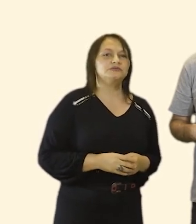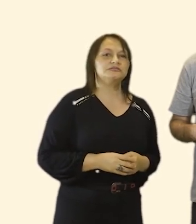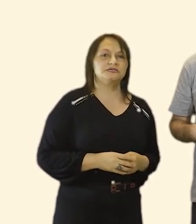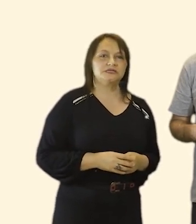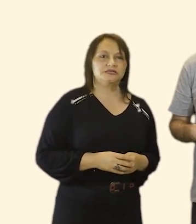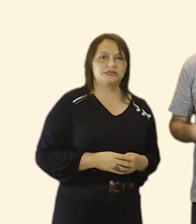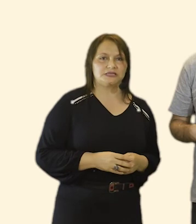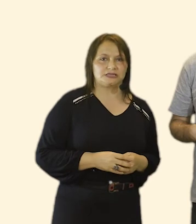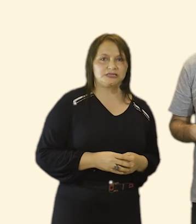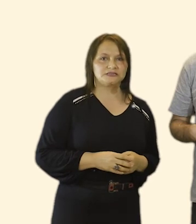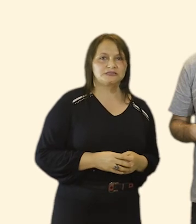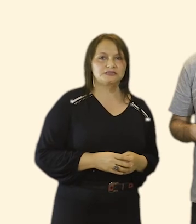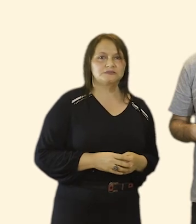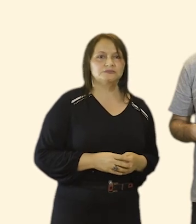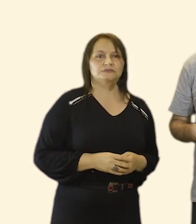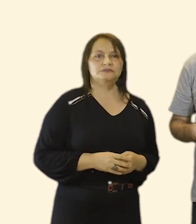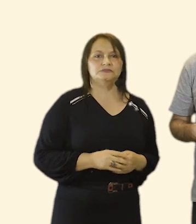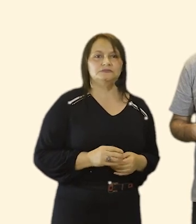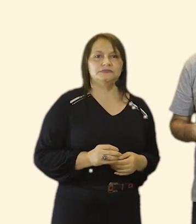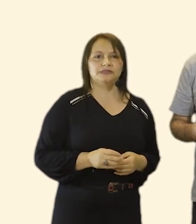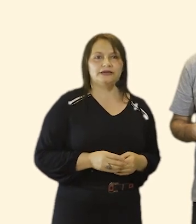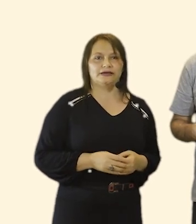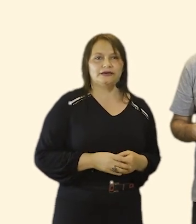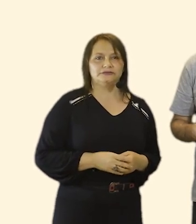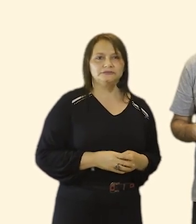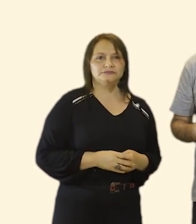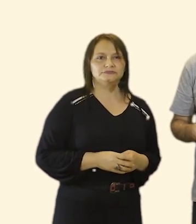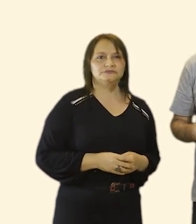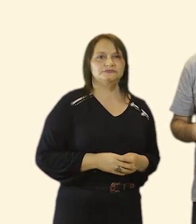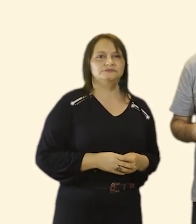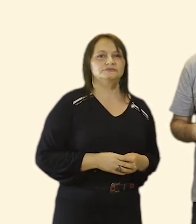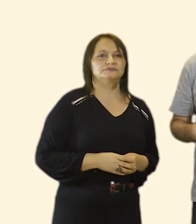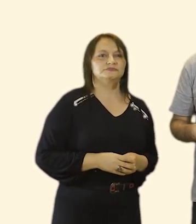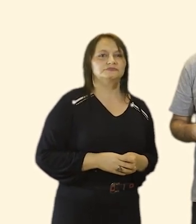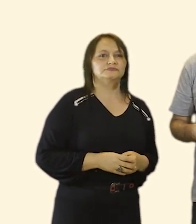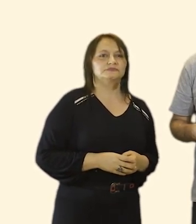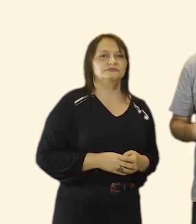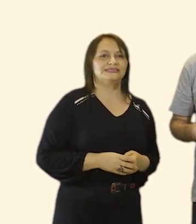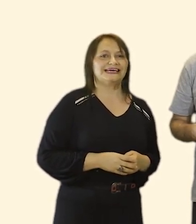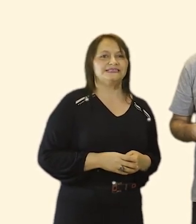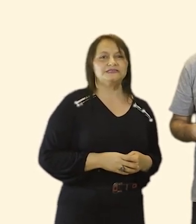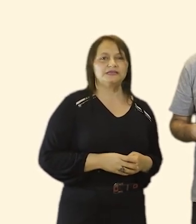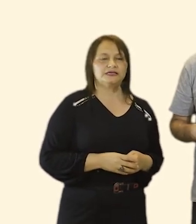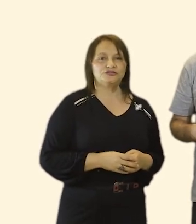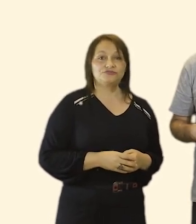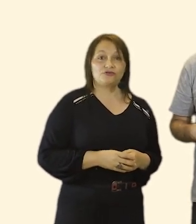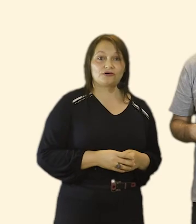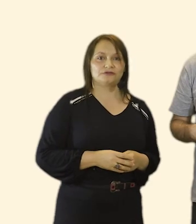Games is... Hunger is... Then... Then...